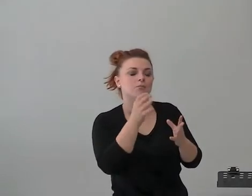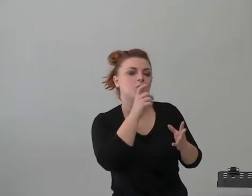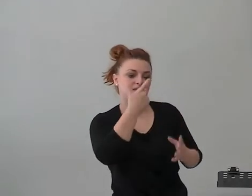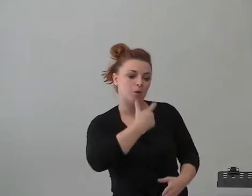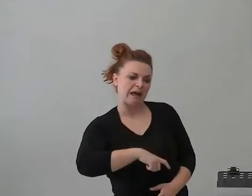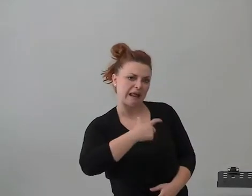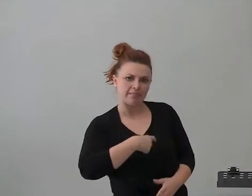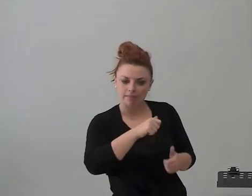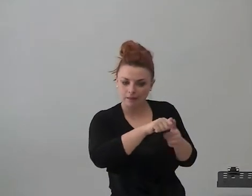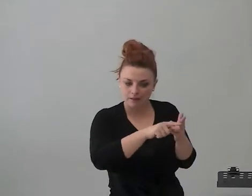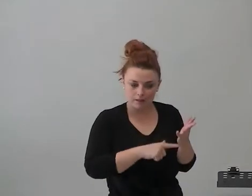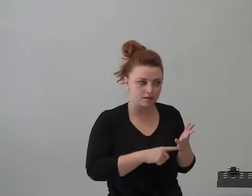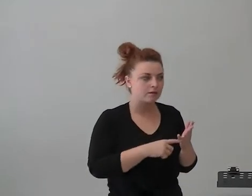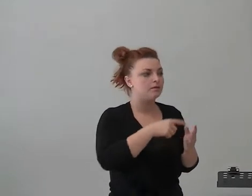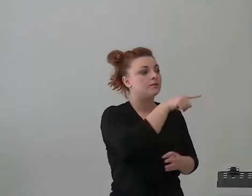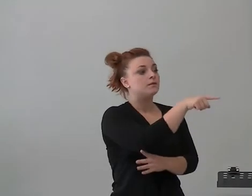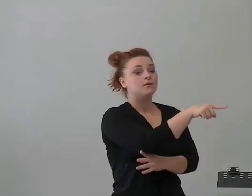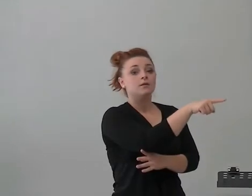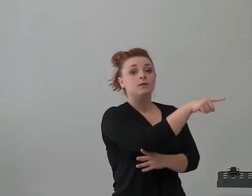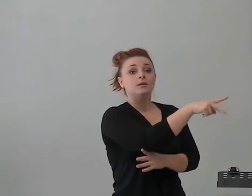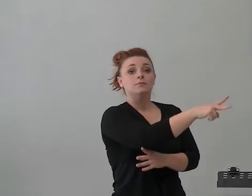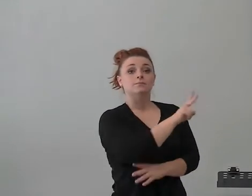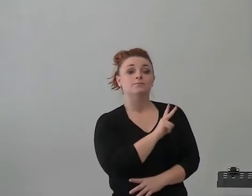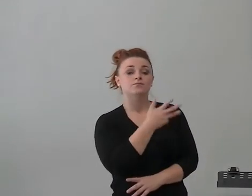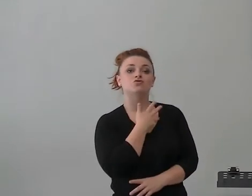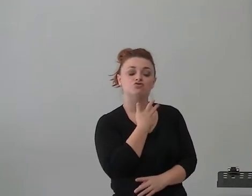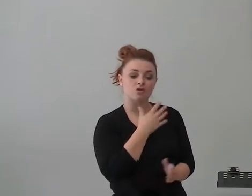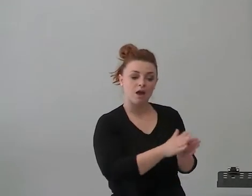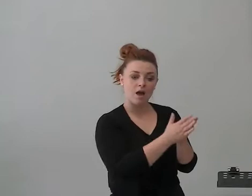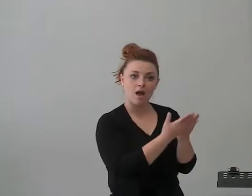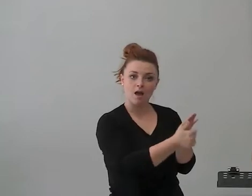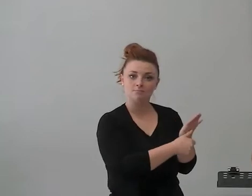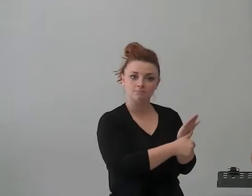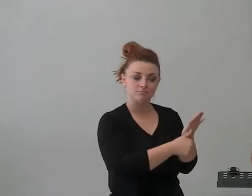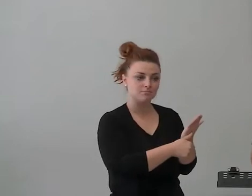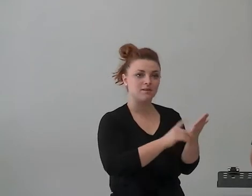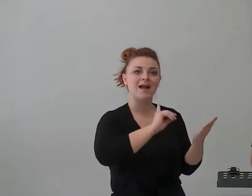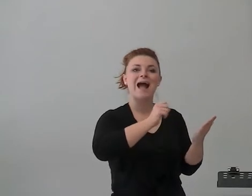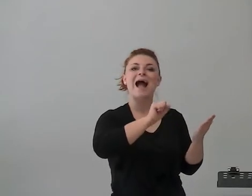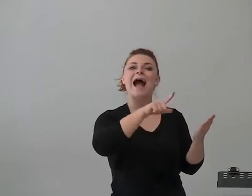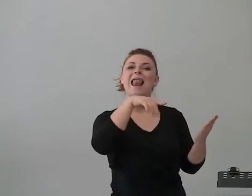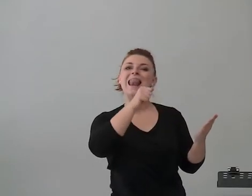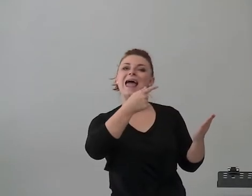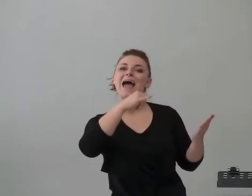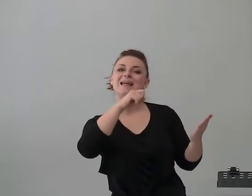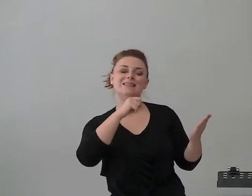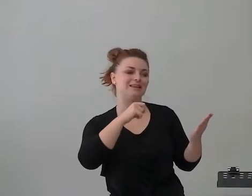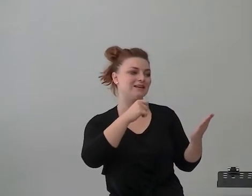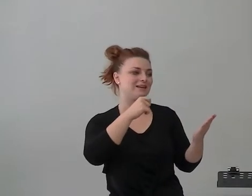No, scritti tutti. Ad esempio, parla di Galati 5, mi